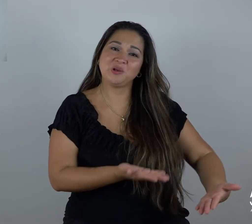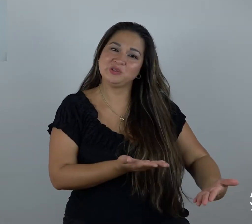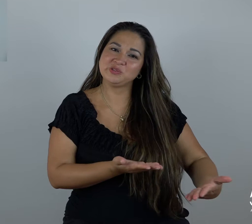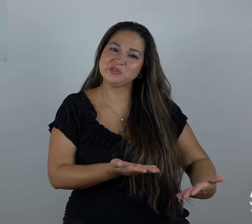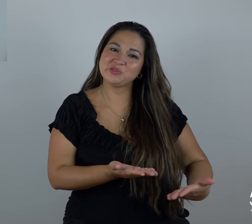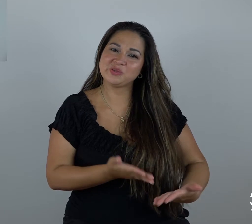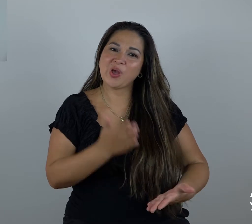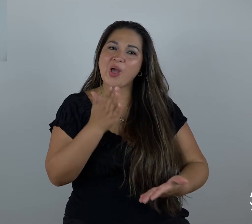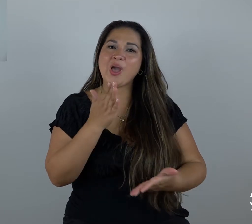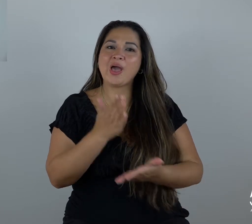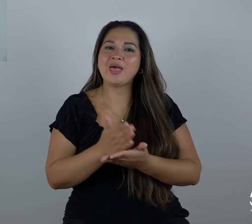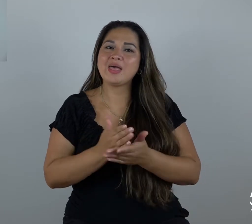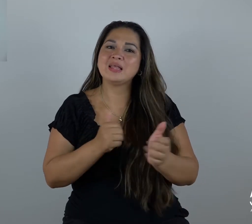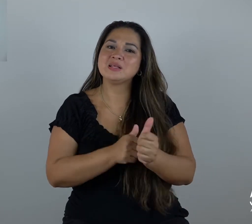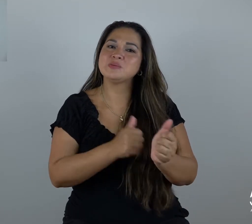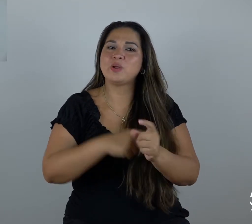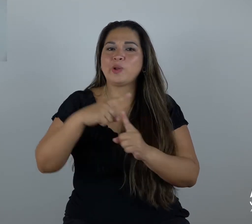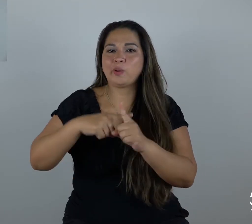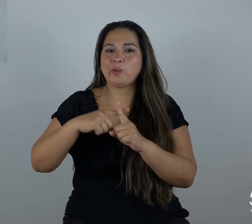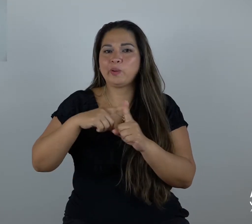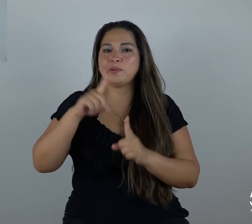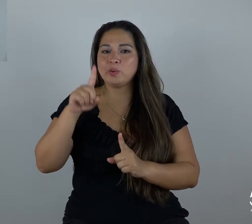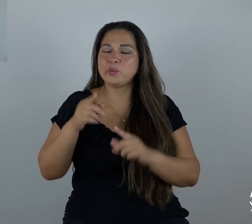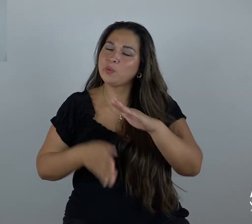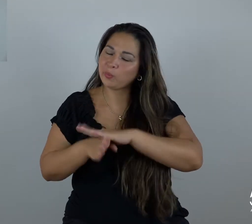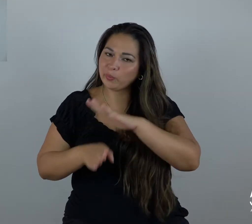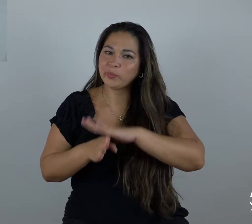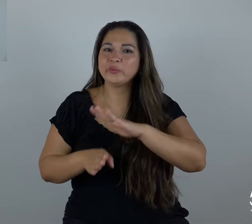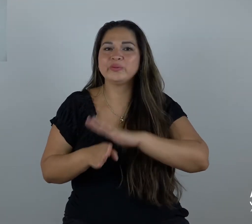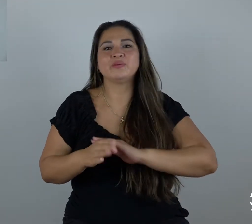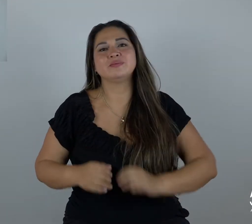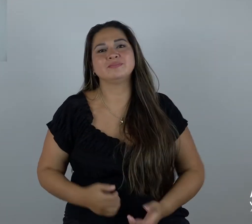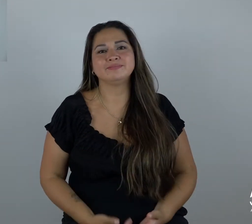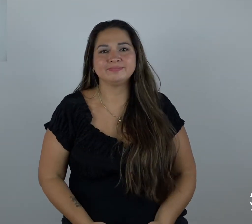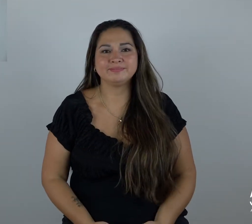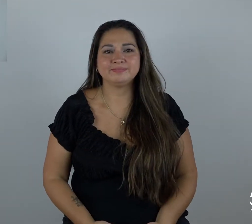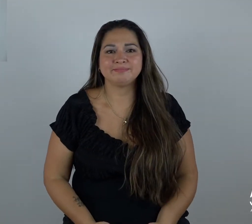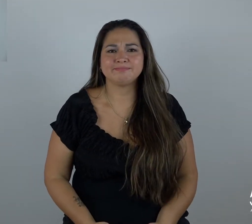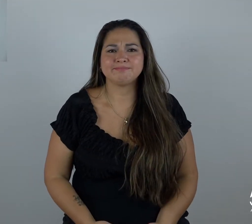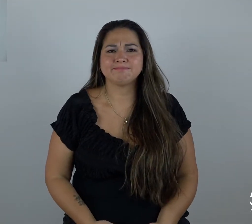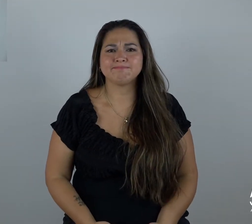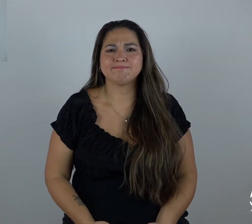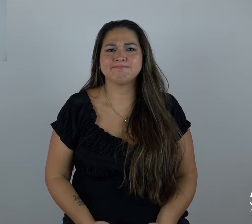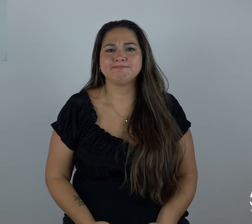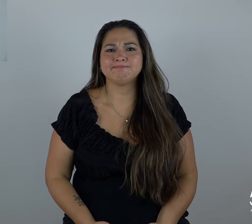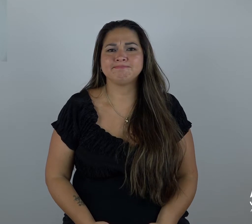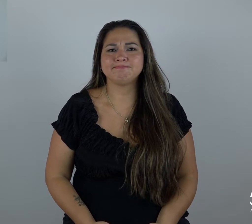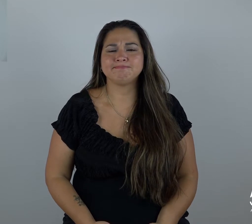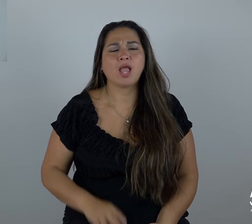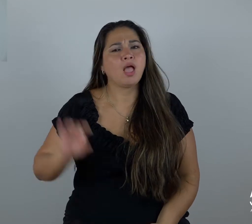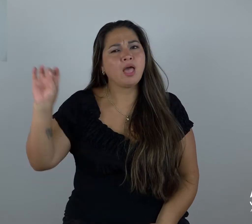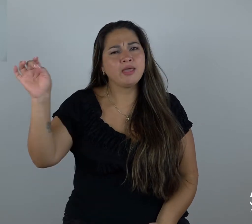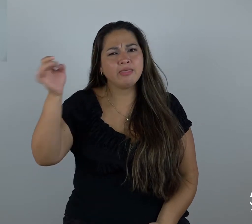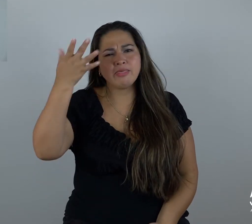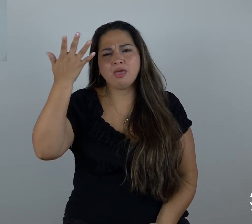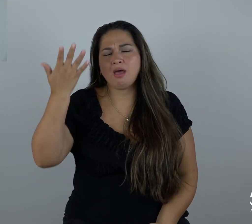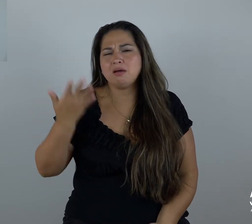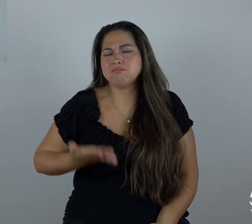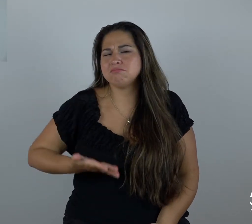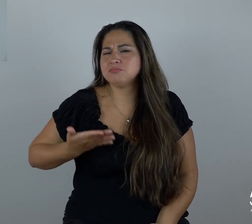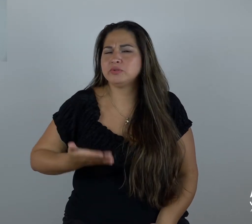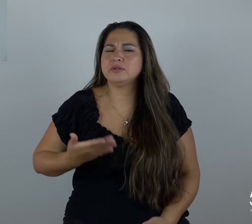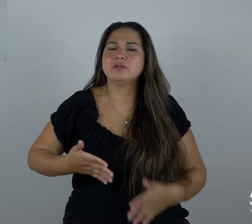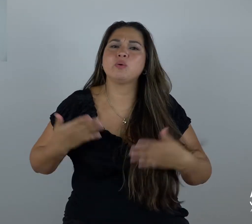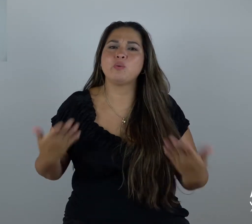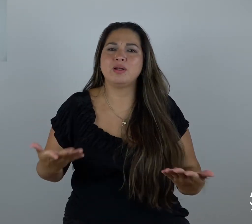Bienvenidos. Seguimos adelante en una nueva sesión de Discipulado Nivel 1. Venimos arrastrando una idea fundamental